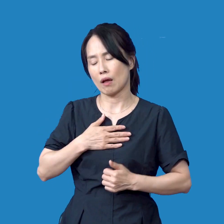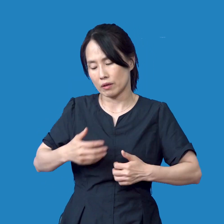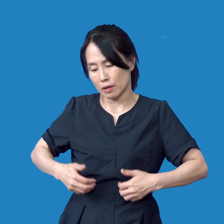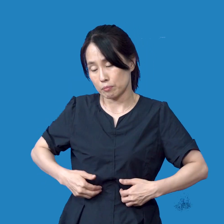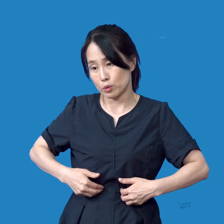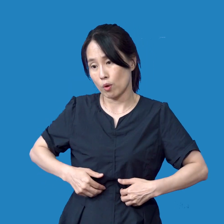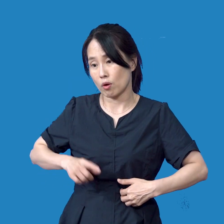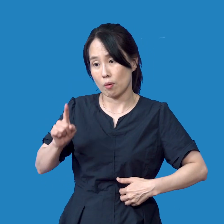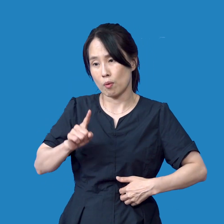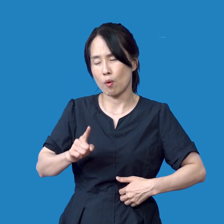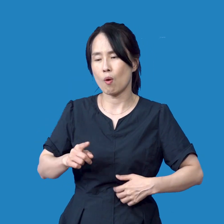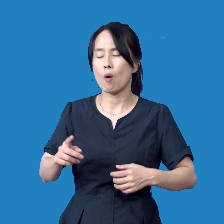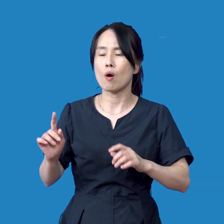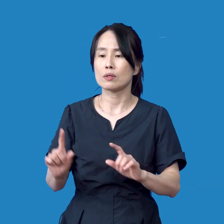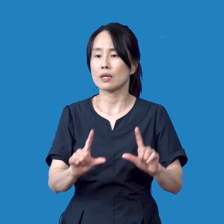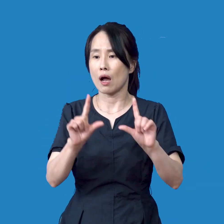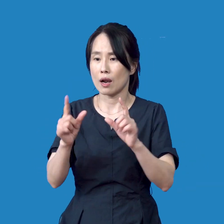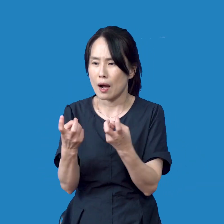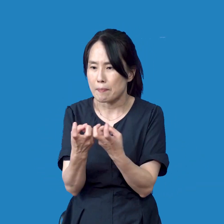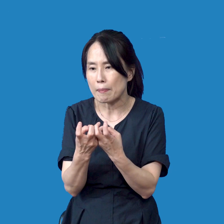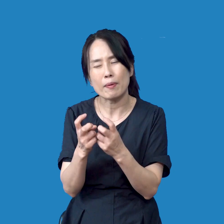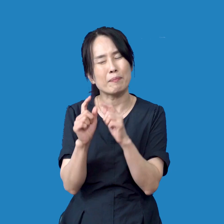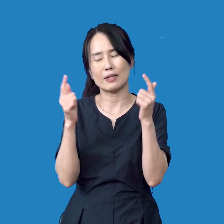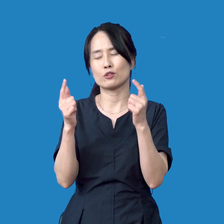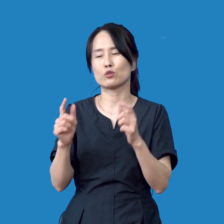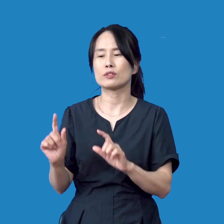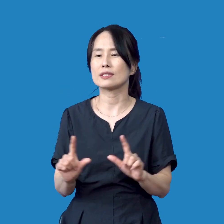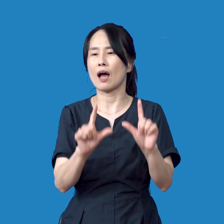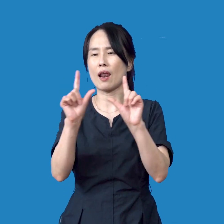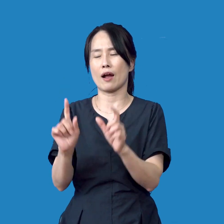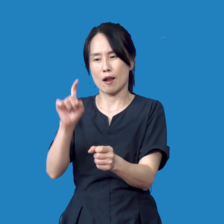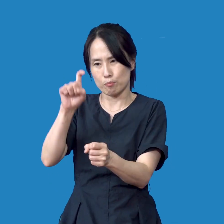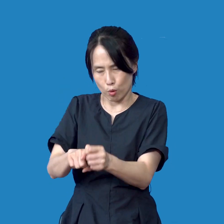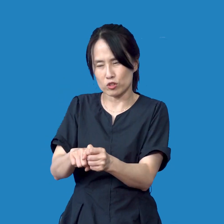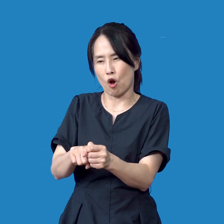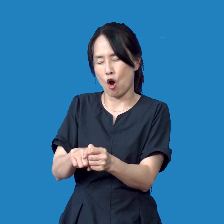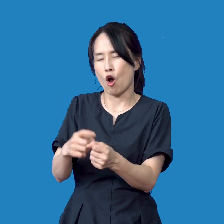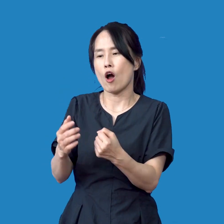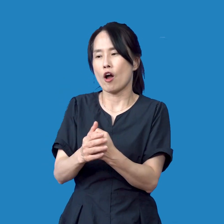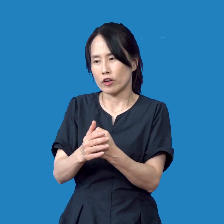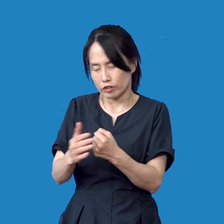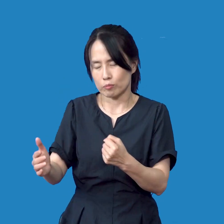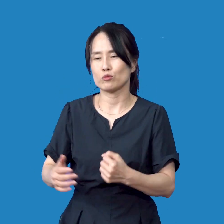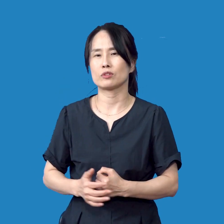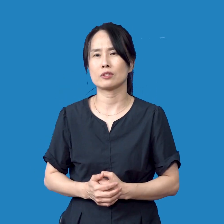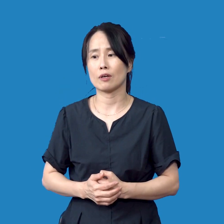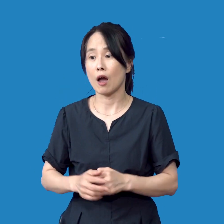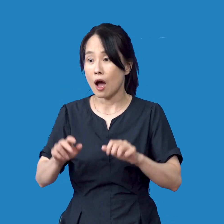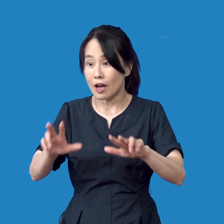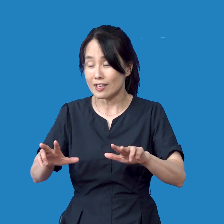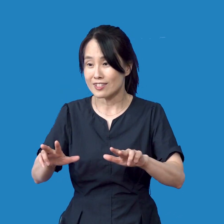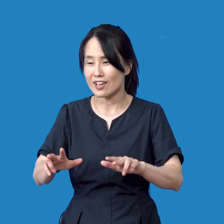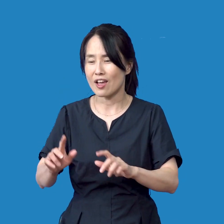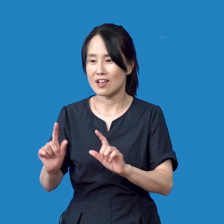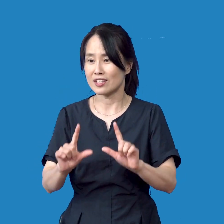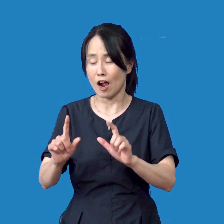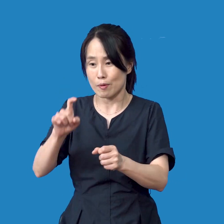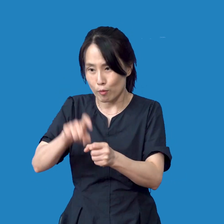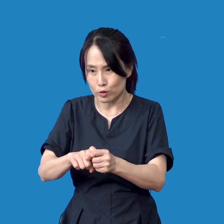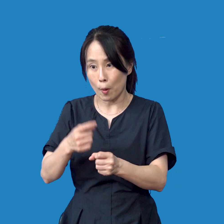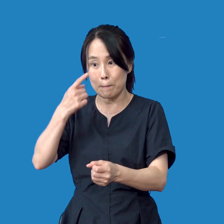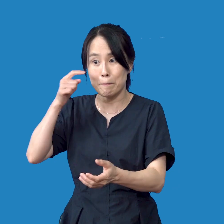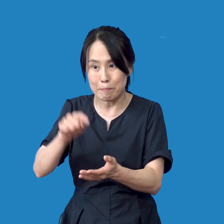필요한 것은 살아갈 방편이 아니라 살아갈 이유였기 때문입니다. 그런데 지금 이제 이유를 발견했기